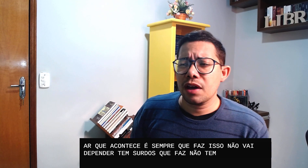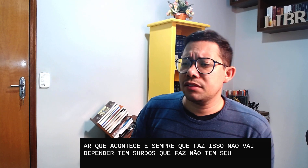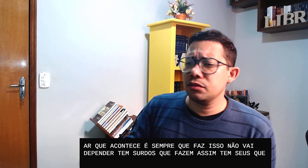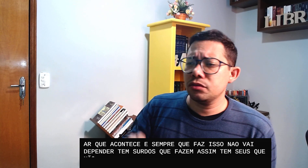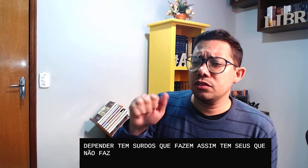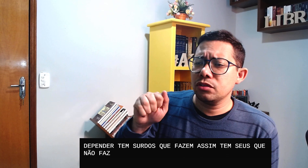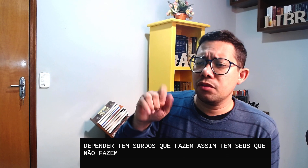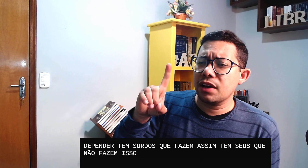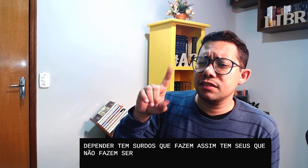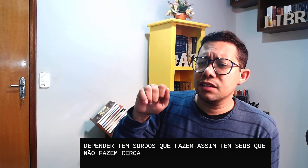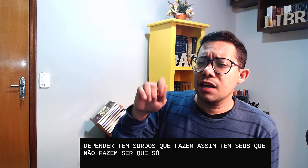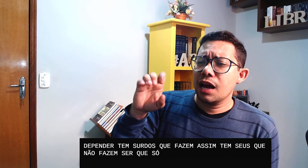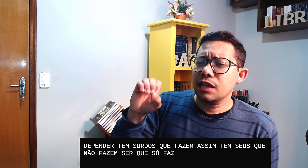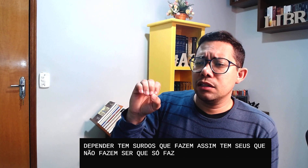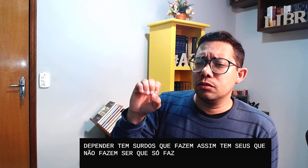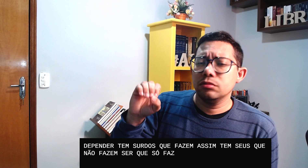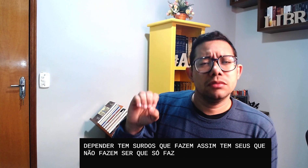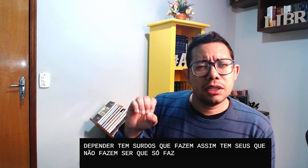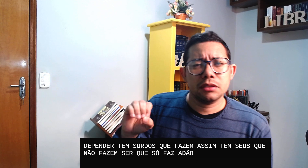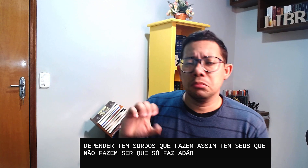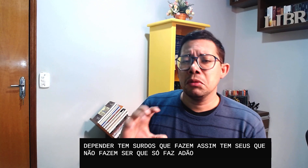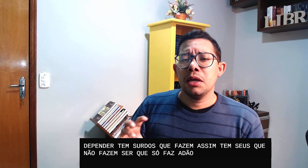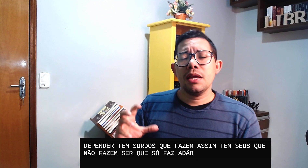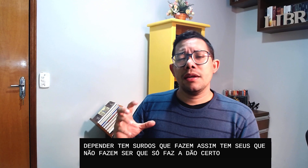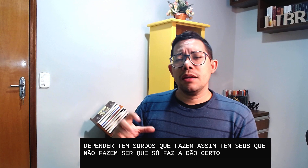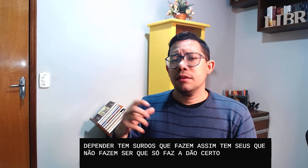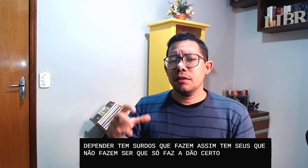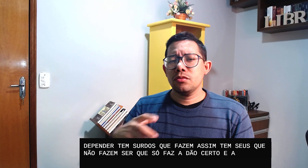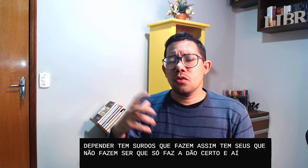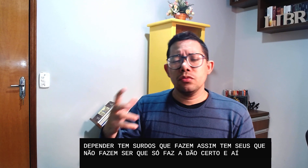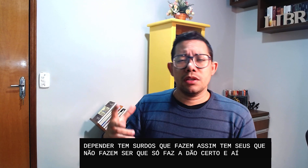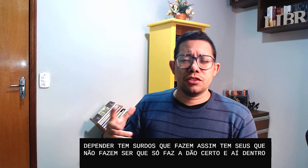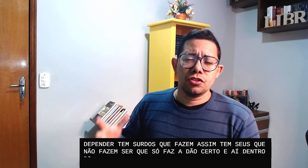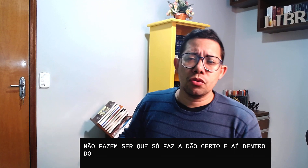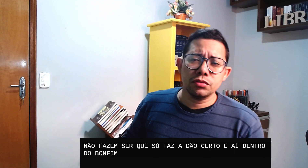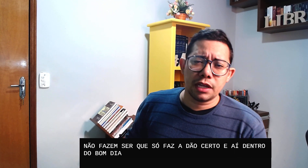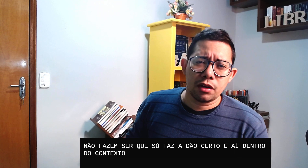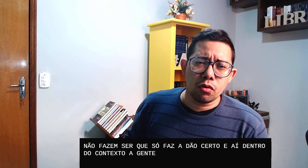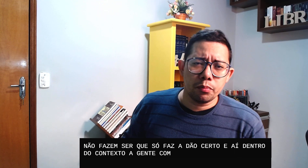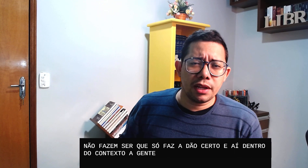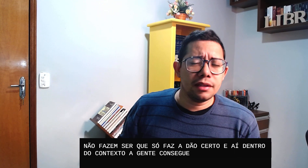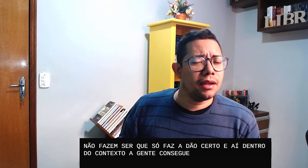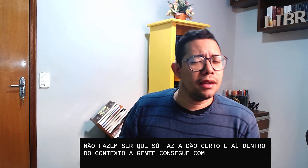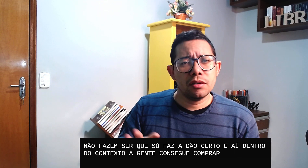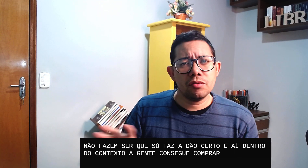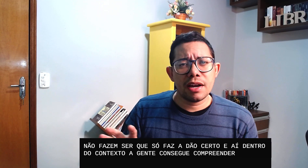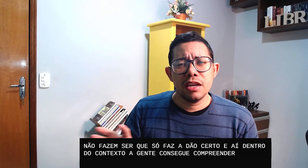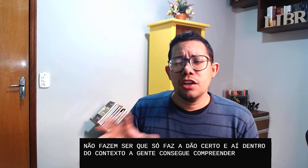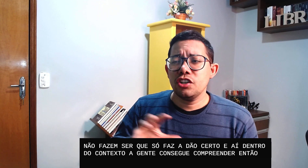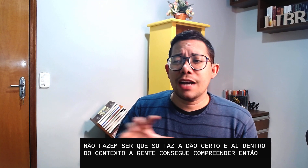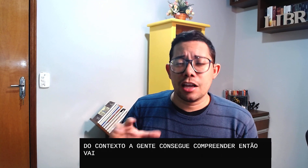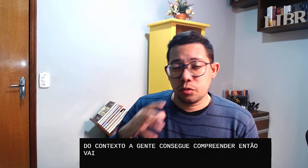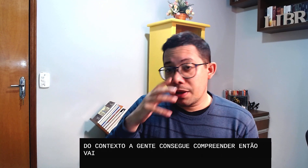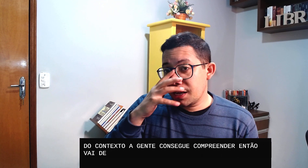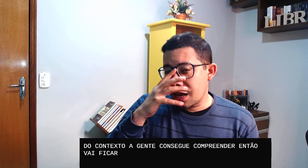fazem, tem surdo que só faz Adão, certo? E aí, dentro do contexto, a gente consegue compreender. Então, vai de caso para caso.